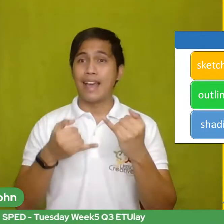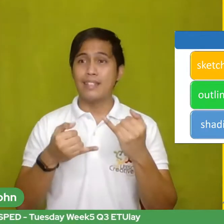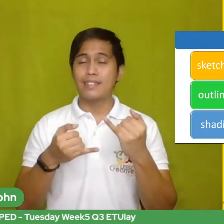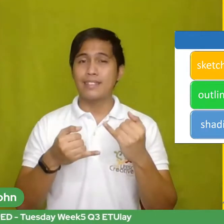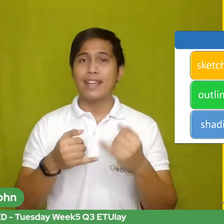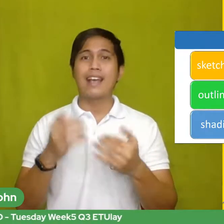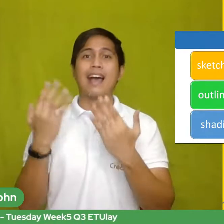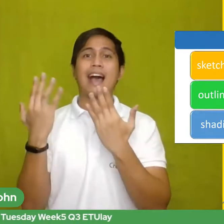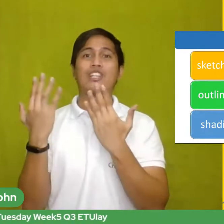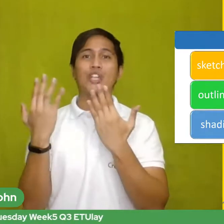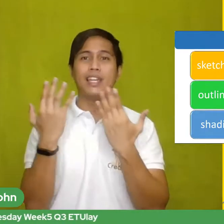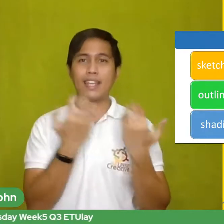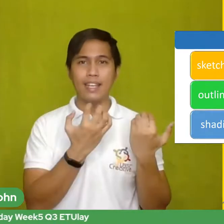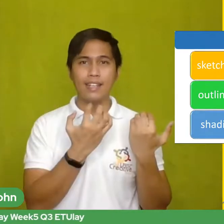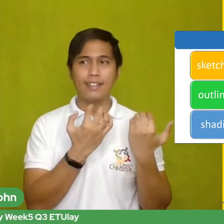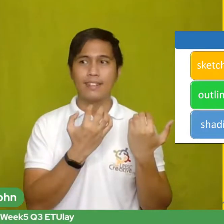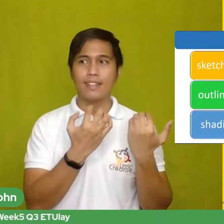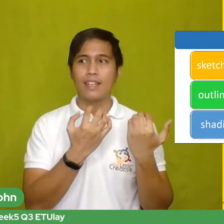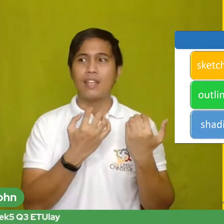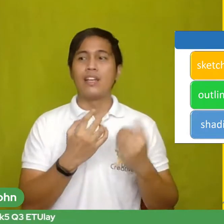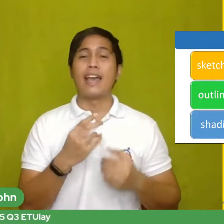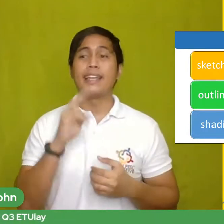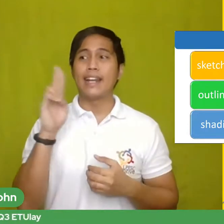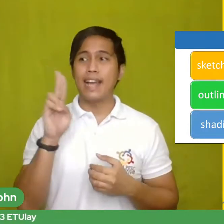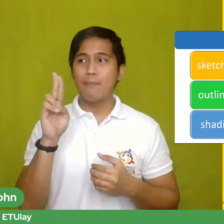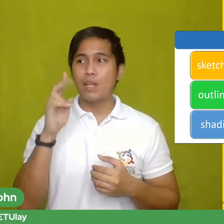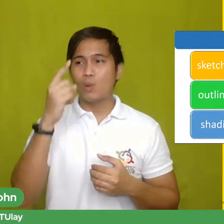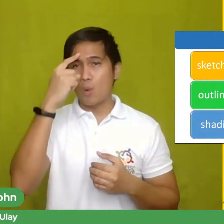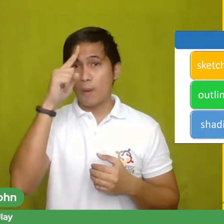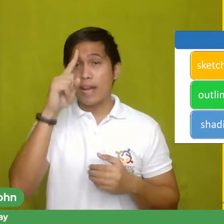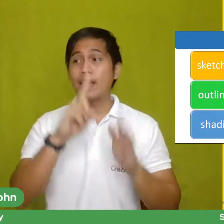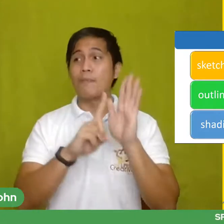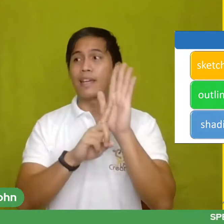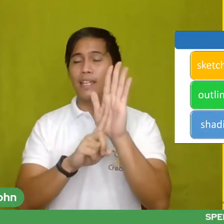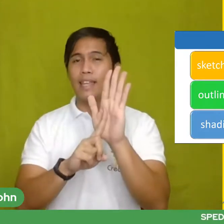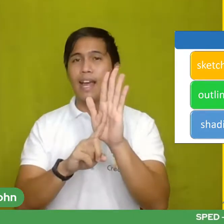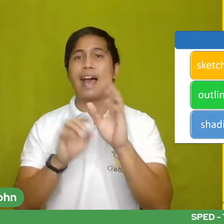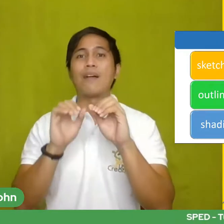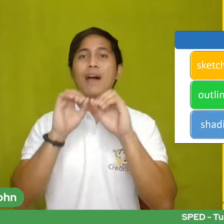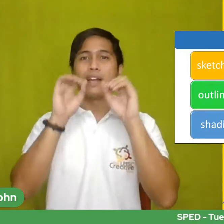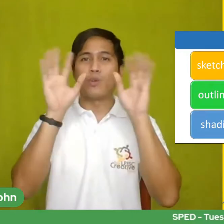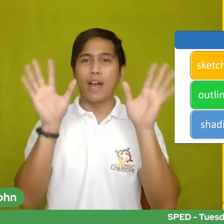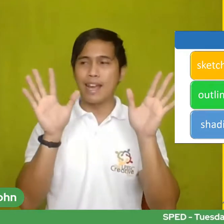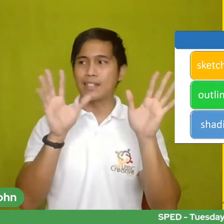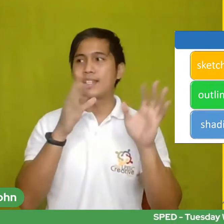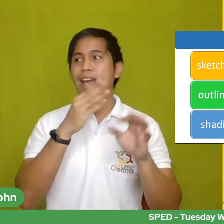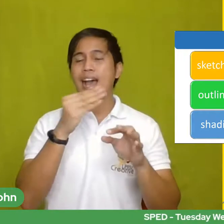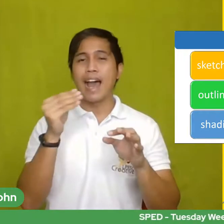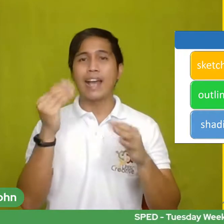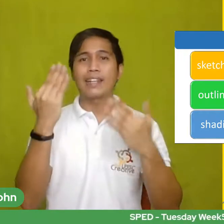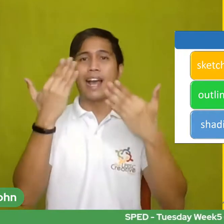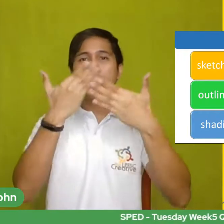Last, ang shading ay ginagamit upang ipakita ang maaliwalas at ang